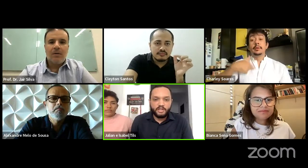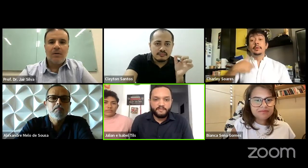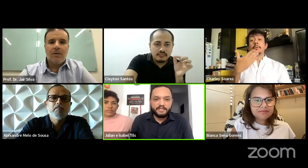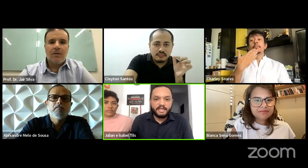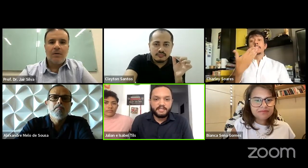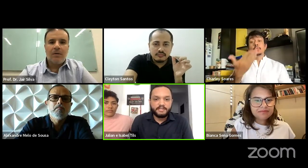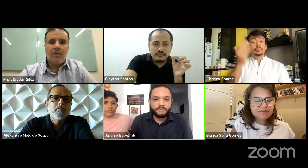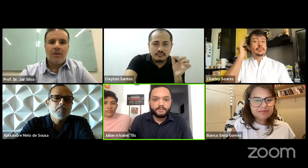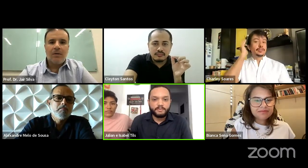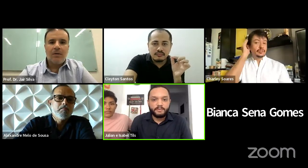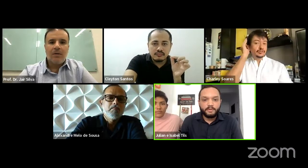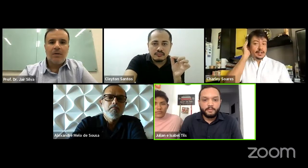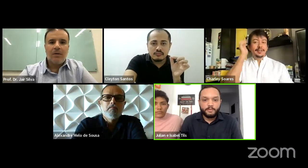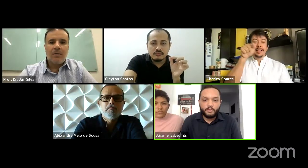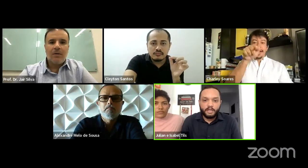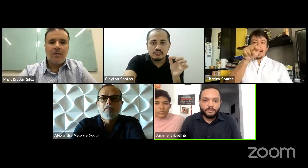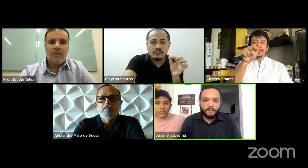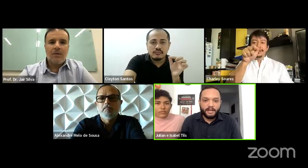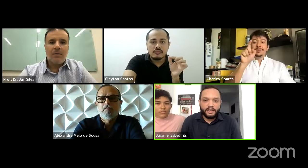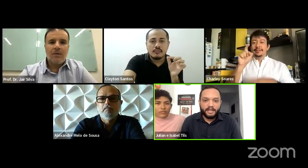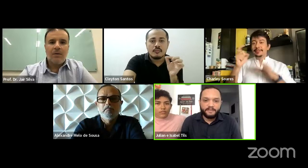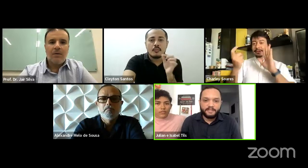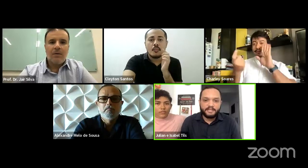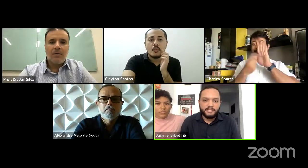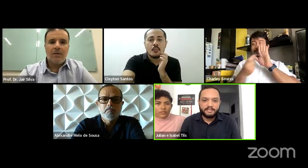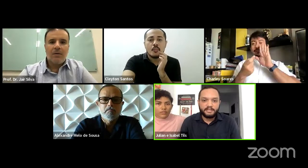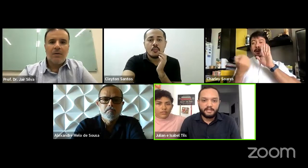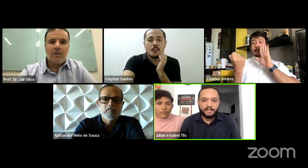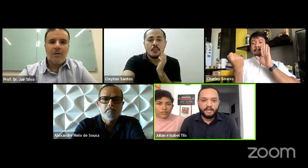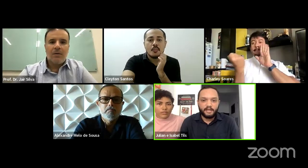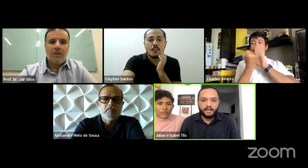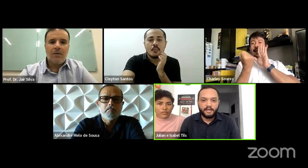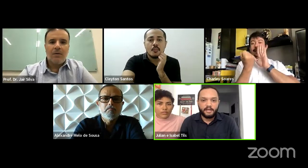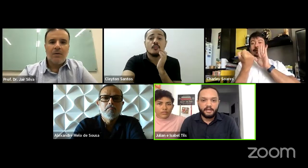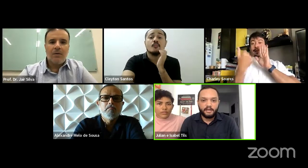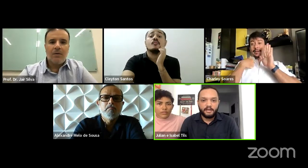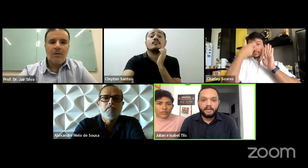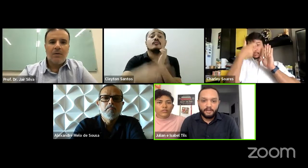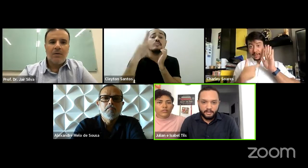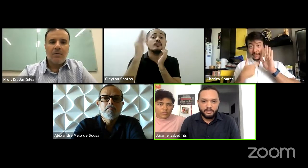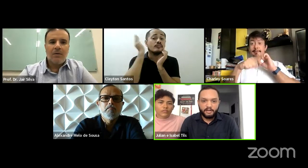Eu gostaria só que fixasse o Cleito para que ele fixasse